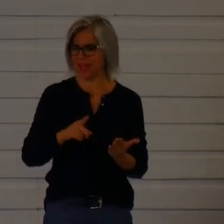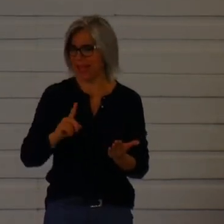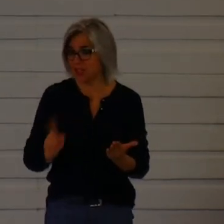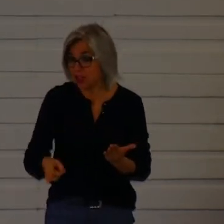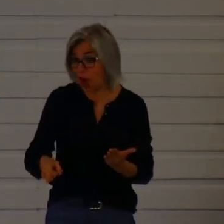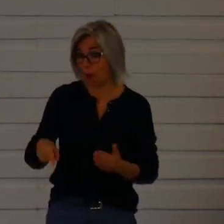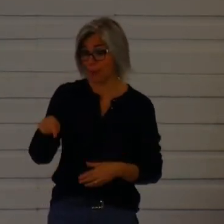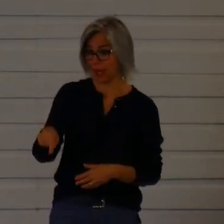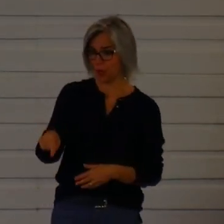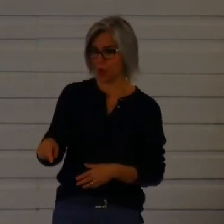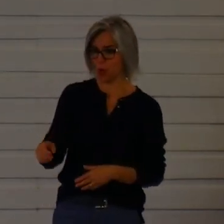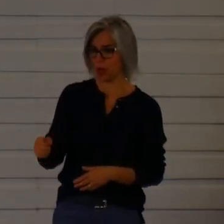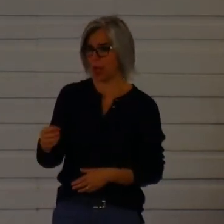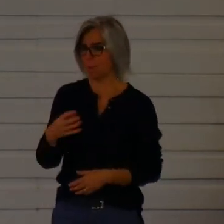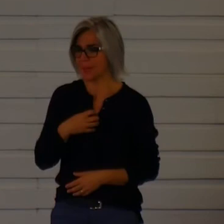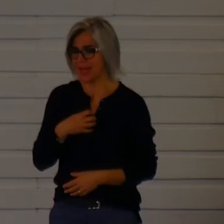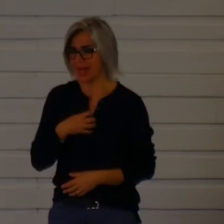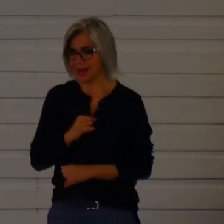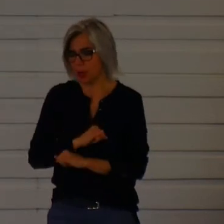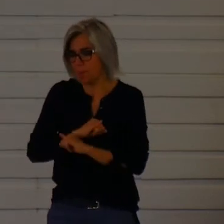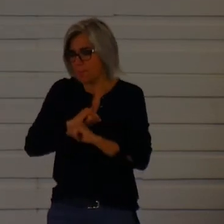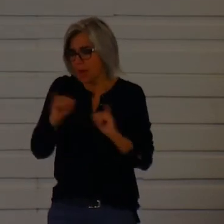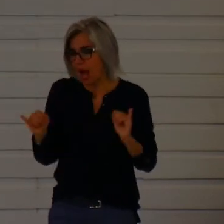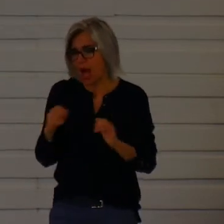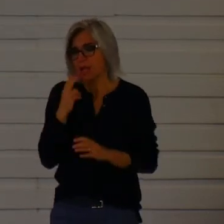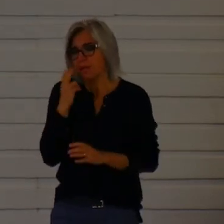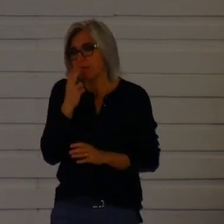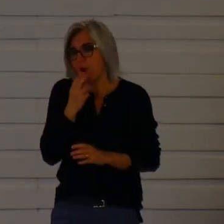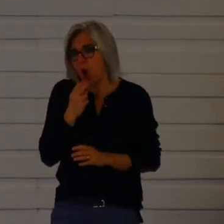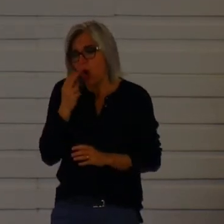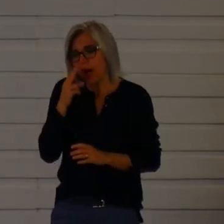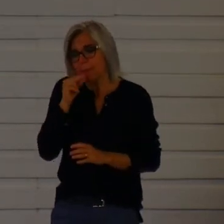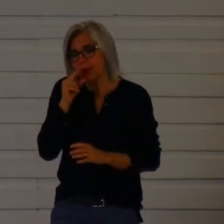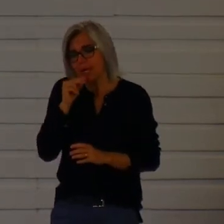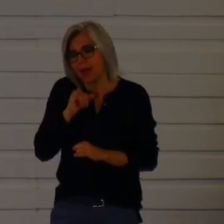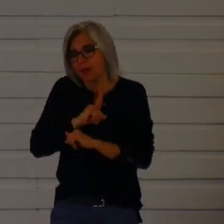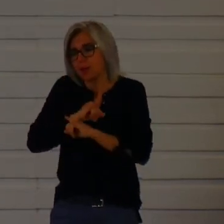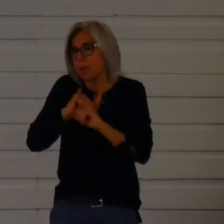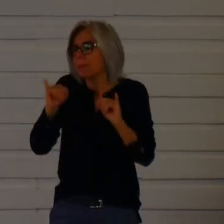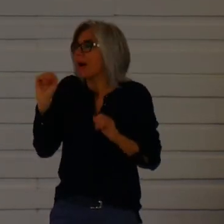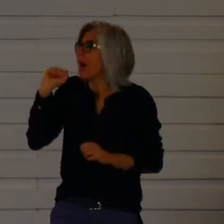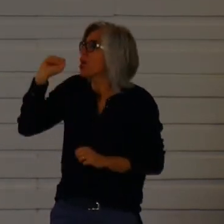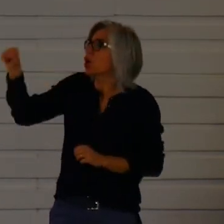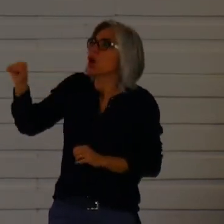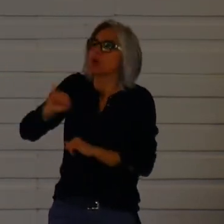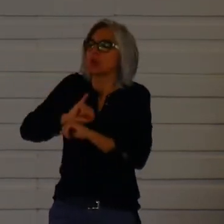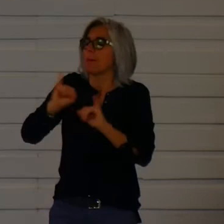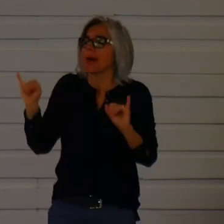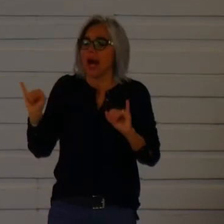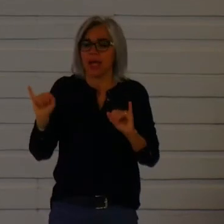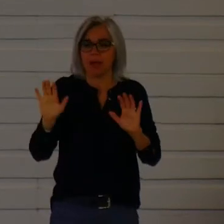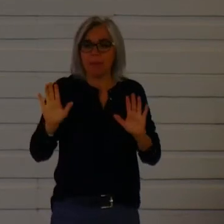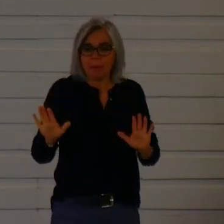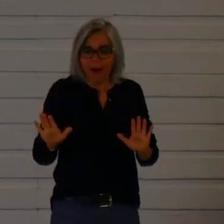con le sue labbra, quindi resistette in mezzo a questa tempesta, ma poi iniziò ad andare in una